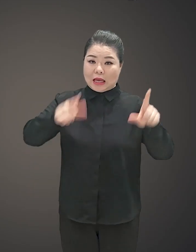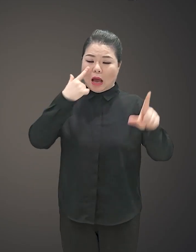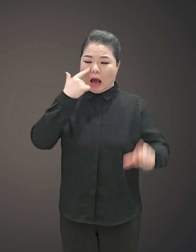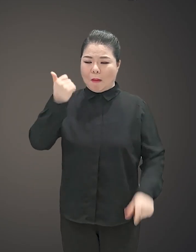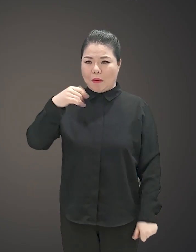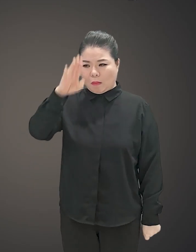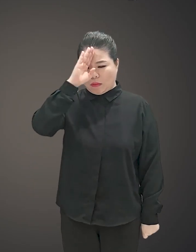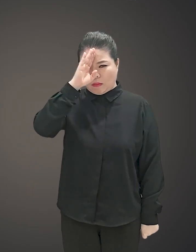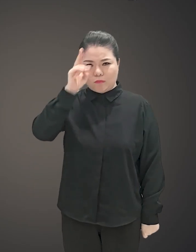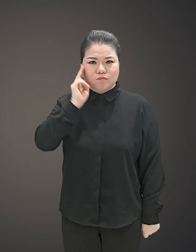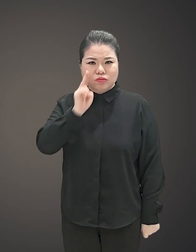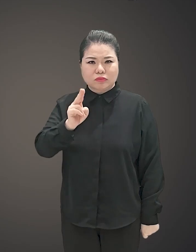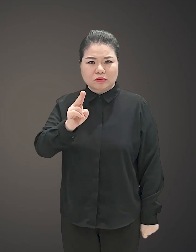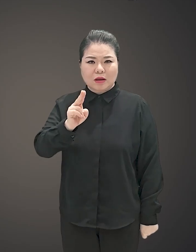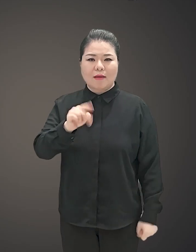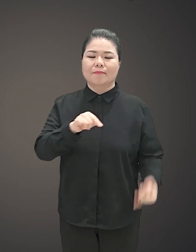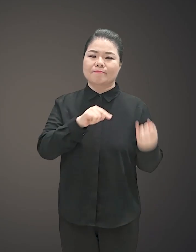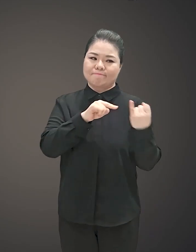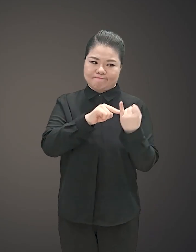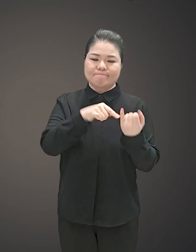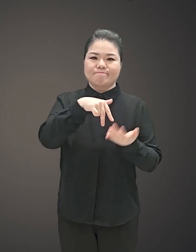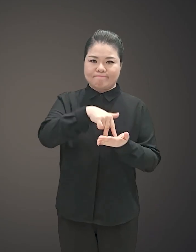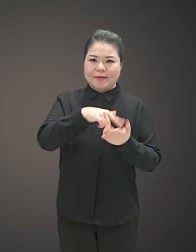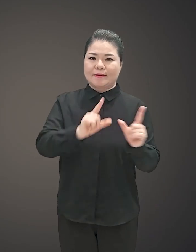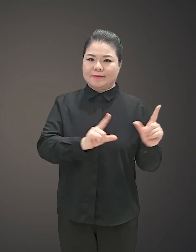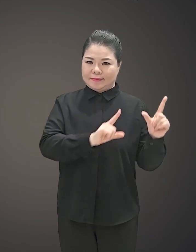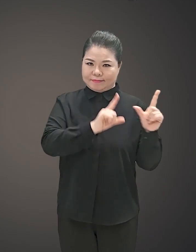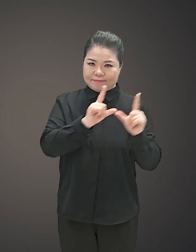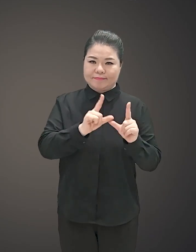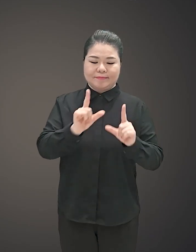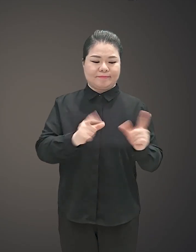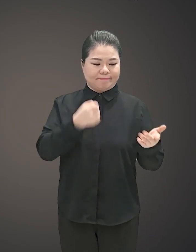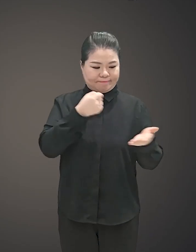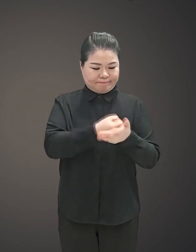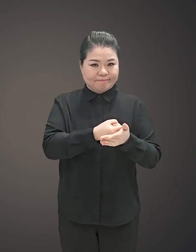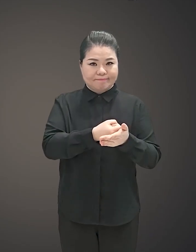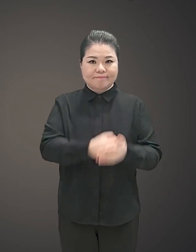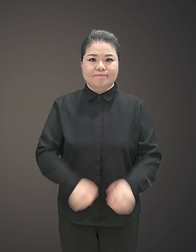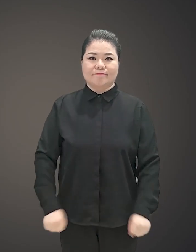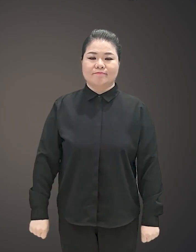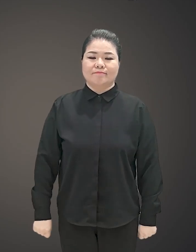어느 날 아빠가 위독해지자 여자로서의 삶을 살기로 타협한다.